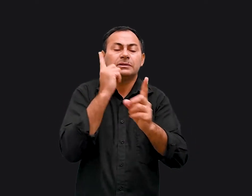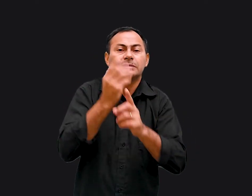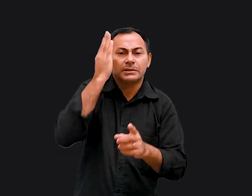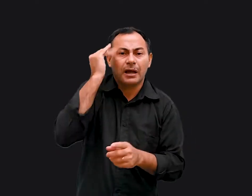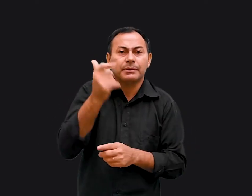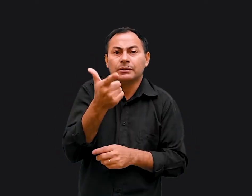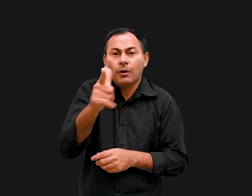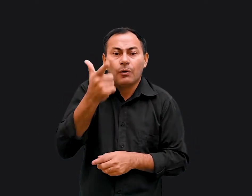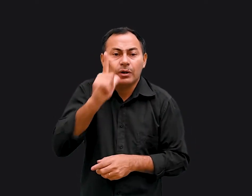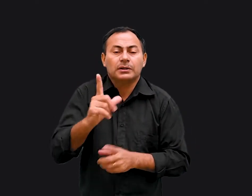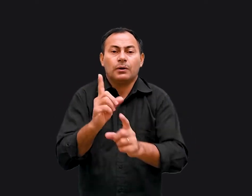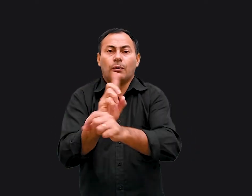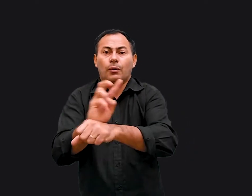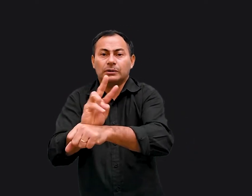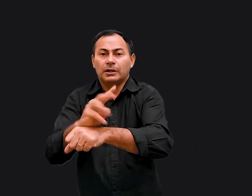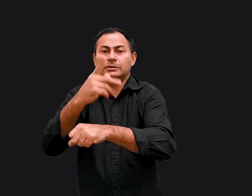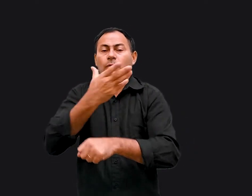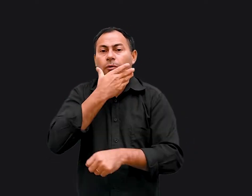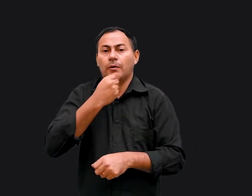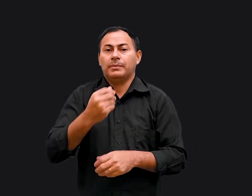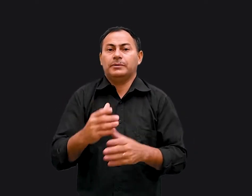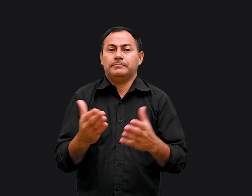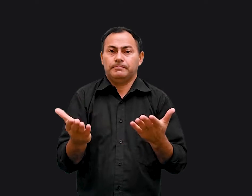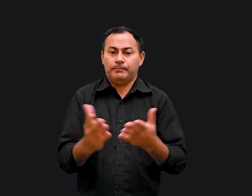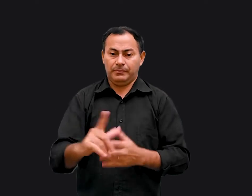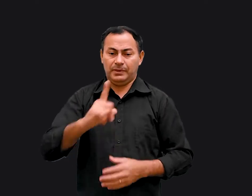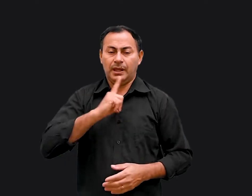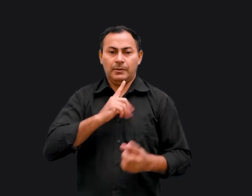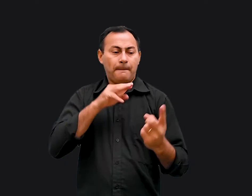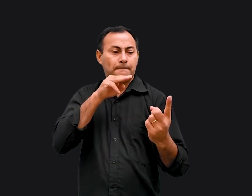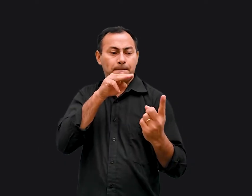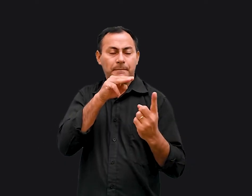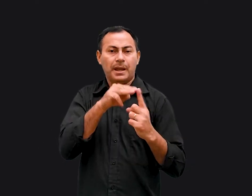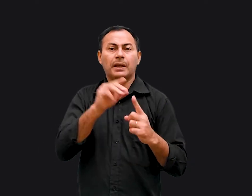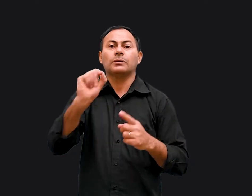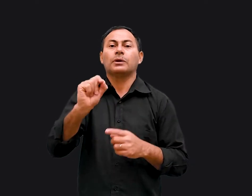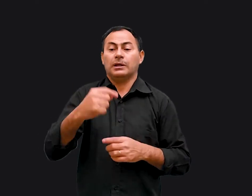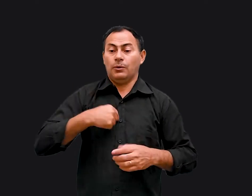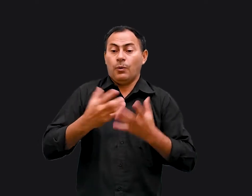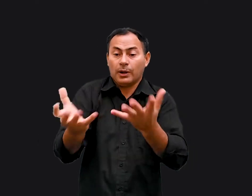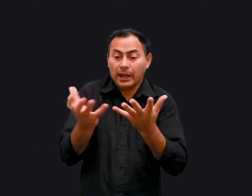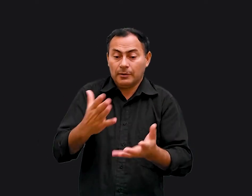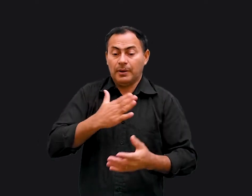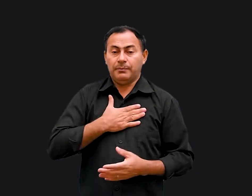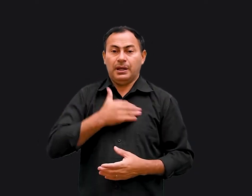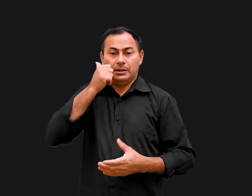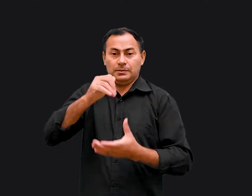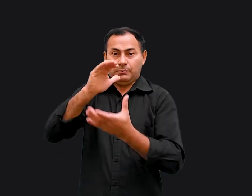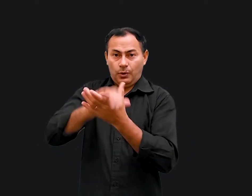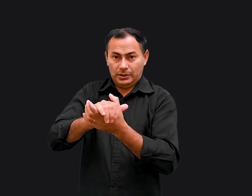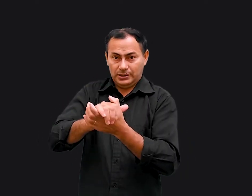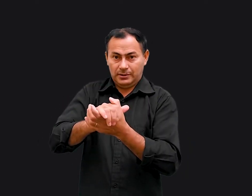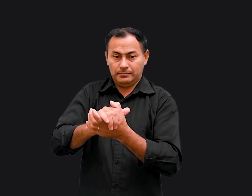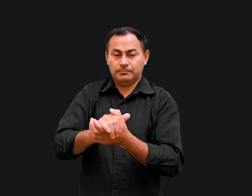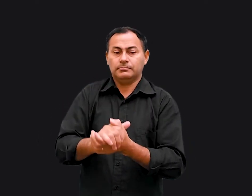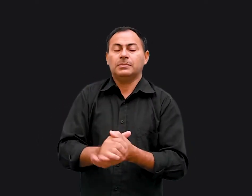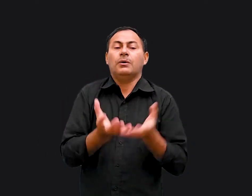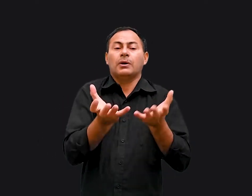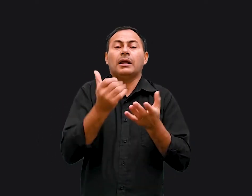não consegue controlar o seu marido. Eu tenho metas sobre o que eu quero para minha esposa, o que eu quero que ela